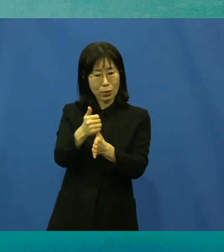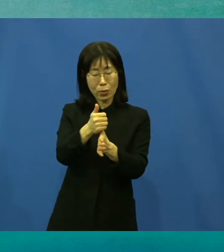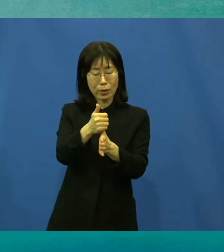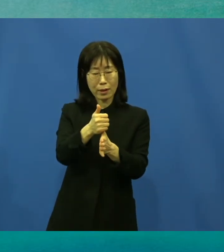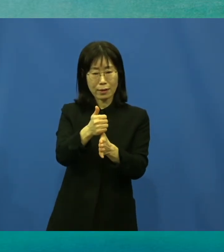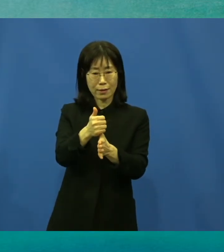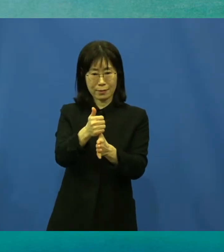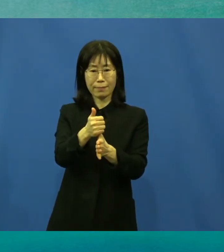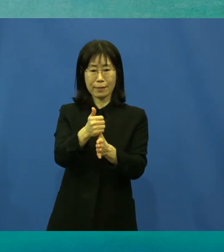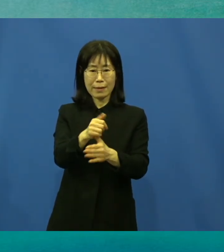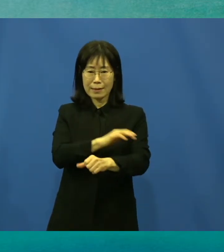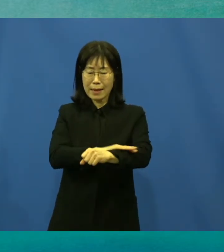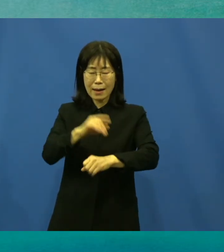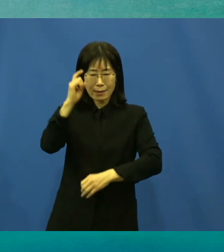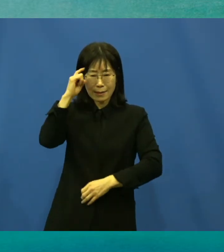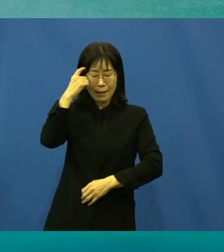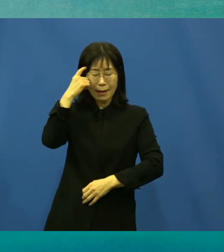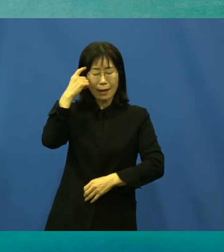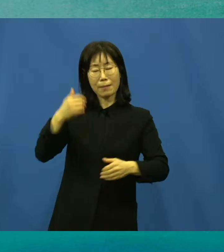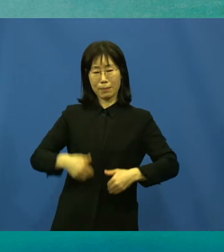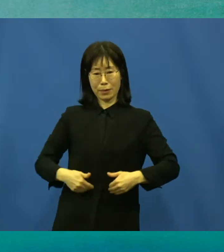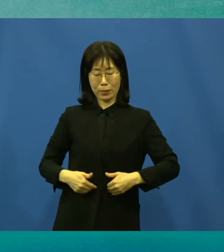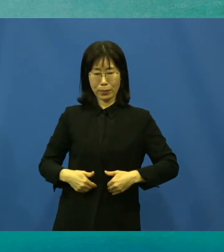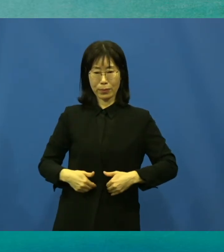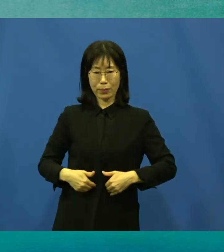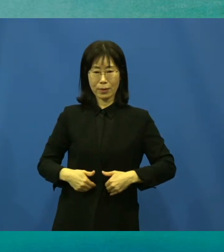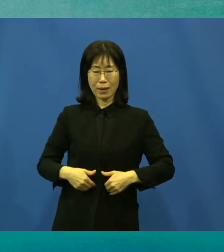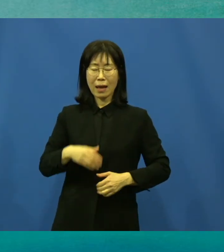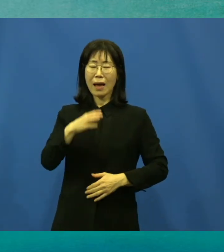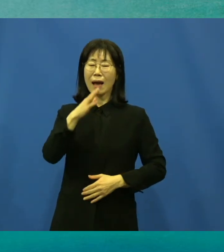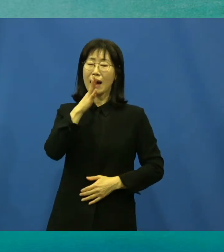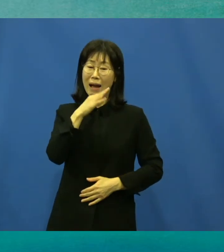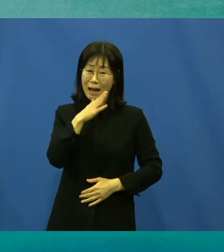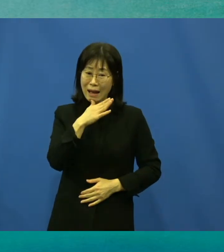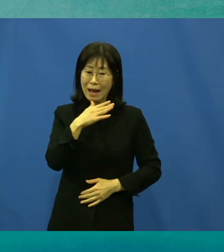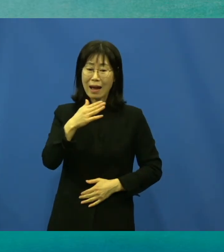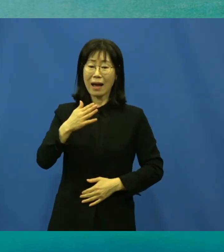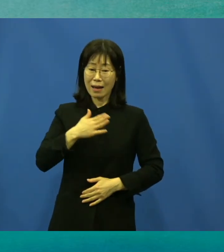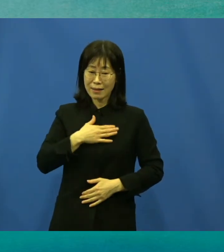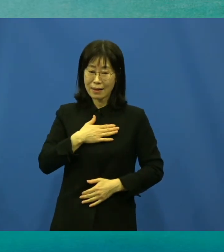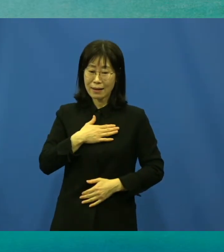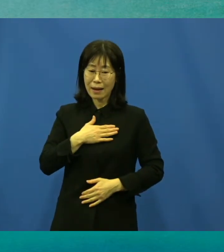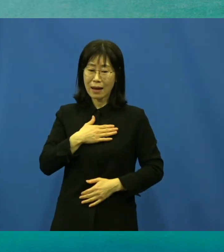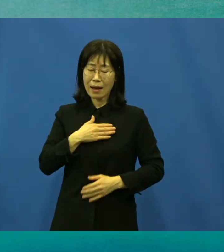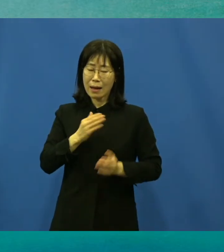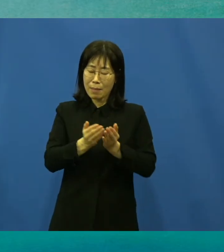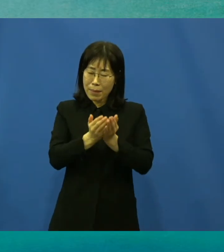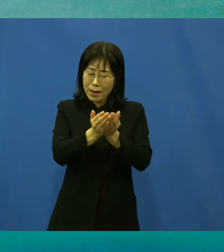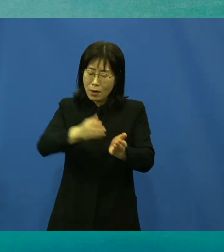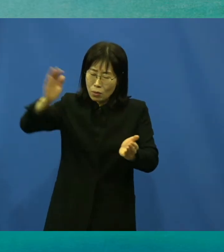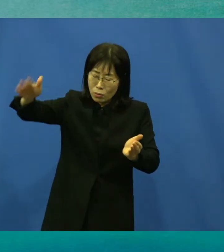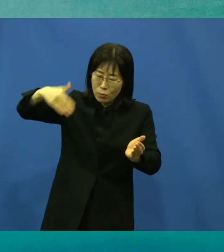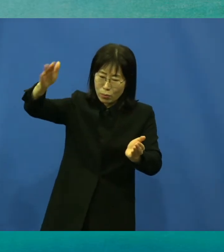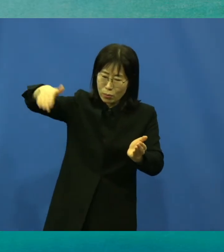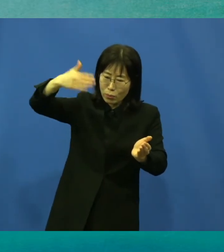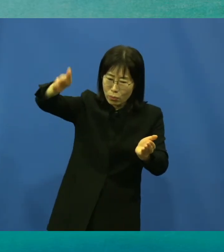요나는 기도 가운데 발견합니다. 자신이 겪고 있는 고통이 어디로부터 온 것인지를 알고 있는 것.